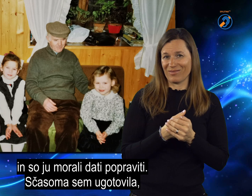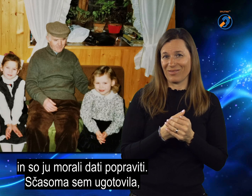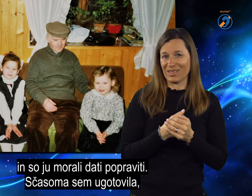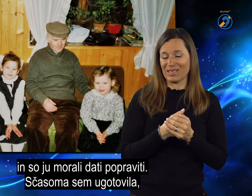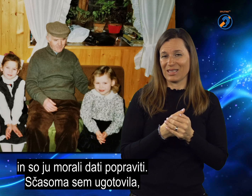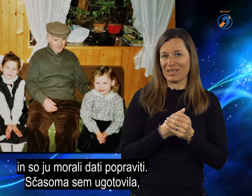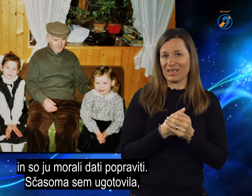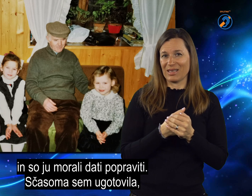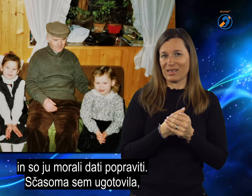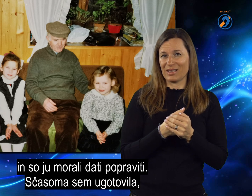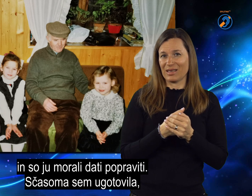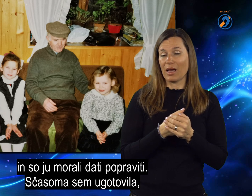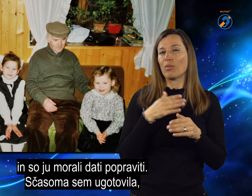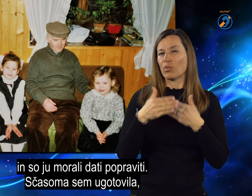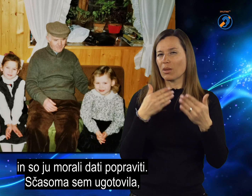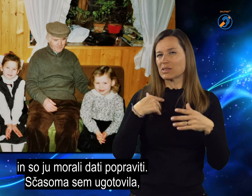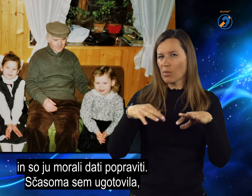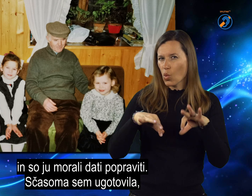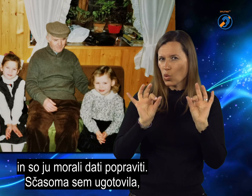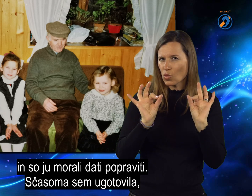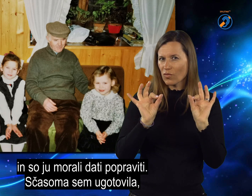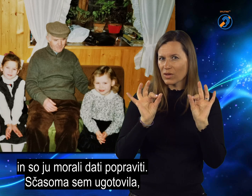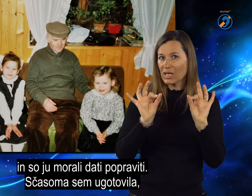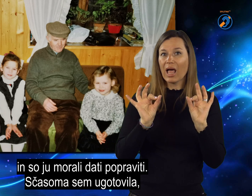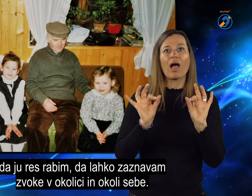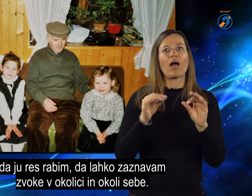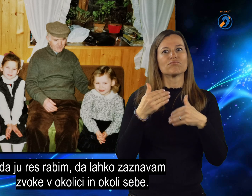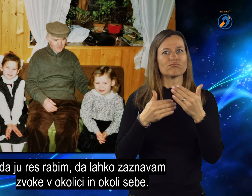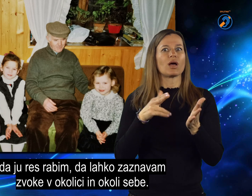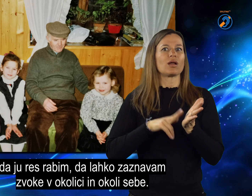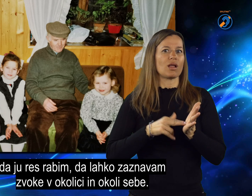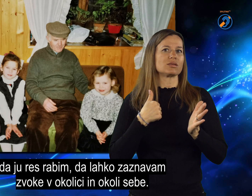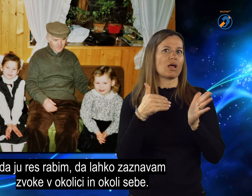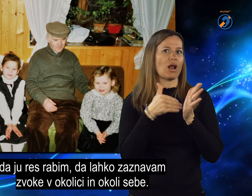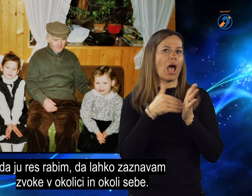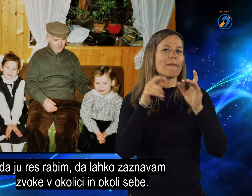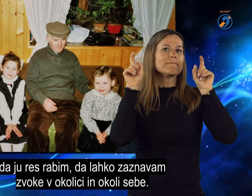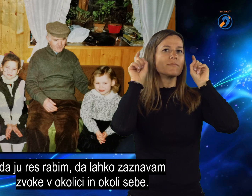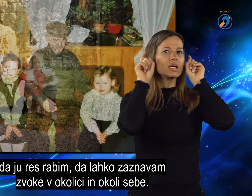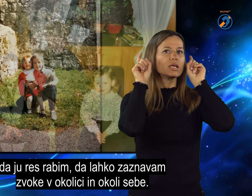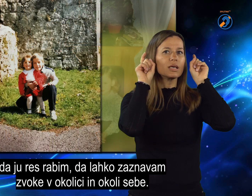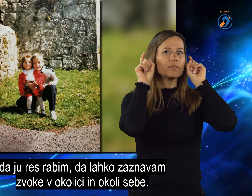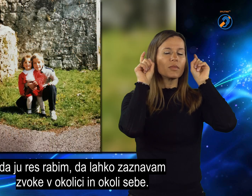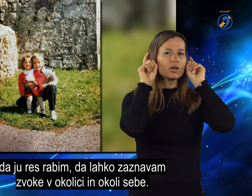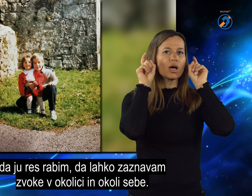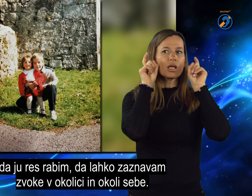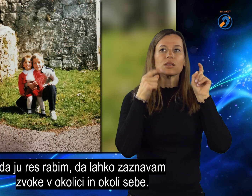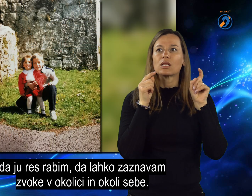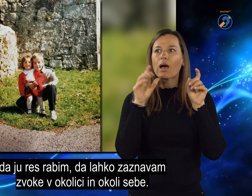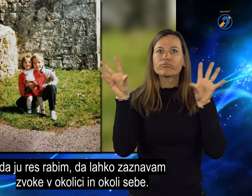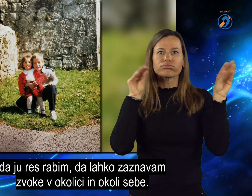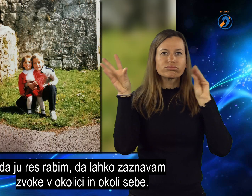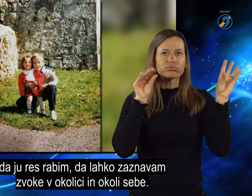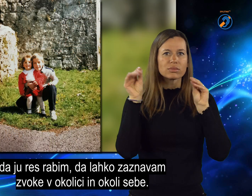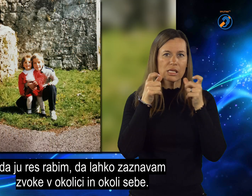popraviti. S časom sem pogruntala, da res jih rabim, da lahko zaznavam